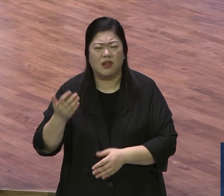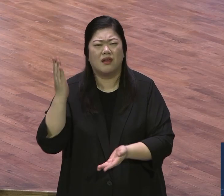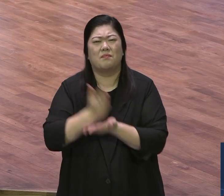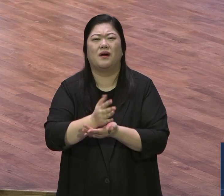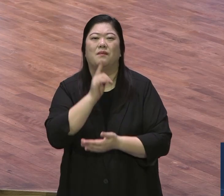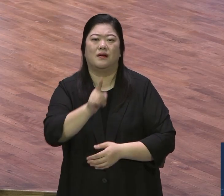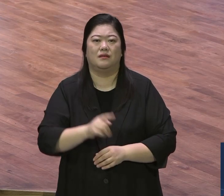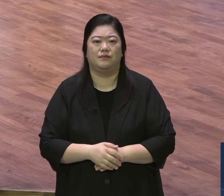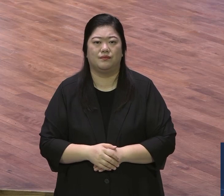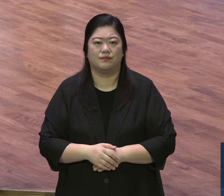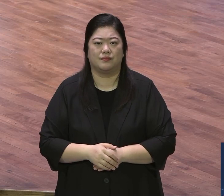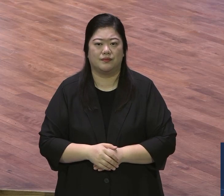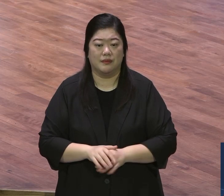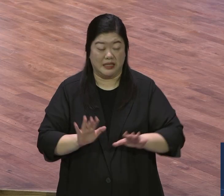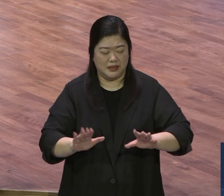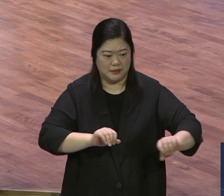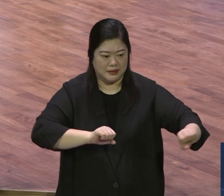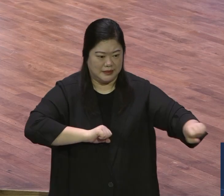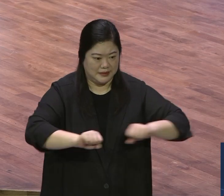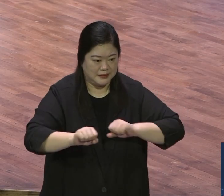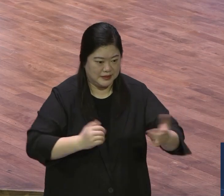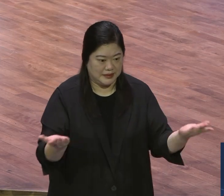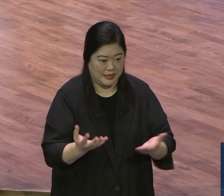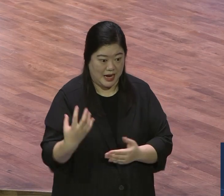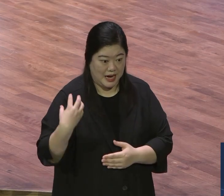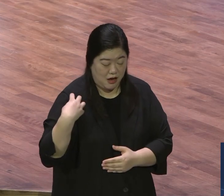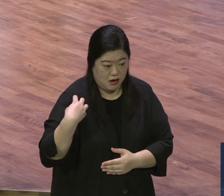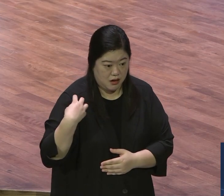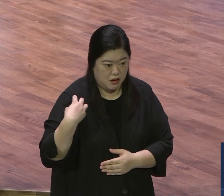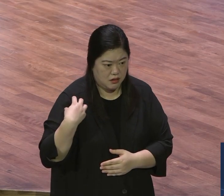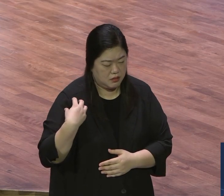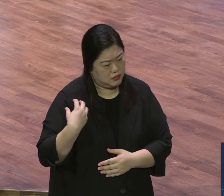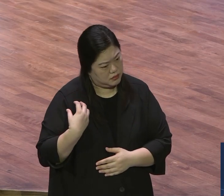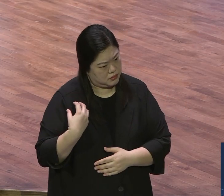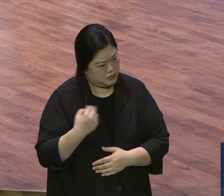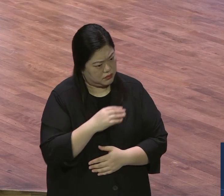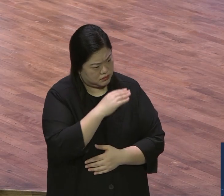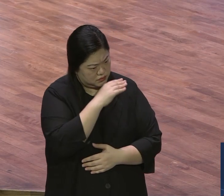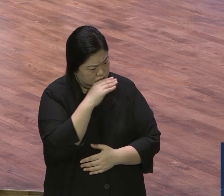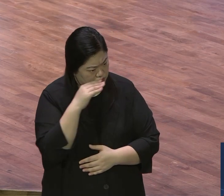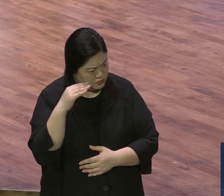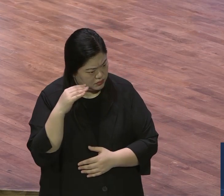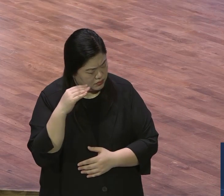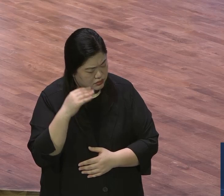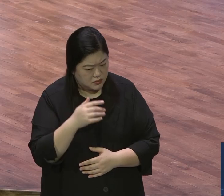사육을 하는 건지 안 하는 건지 기도를 하는 건지 안 하는 건지